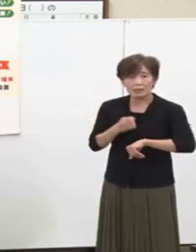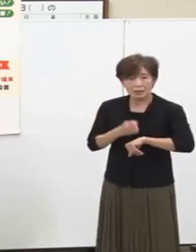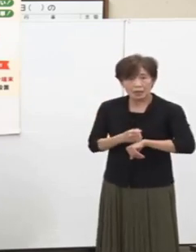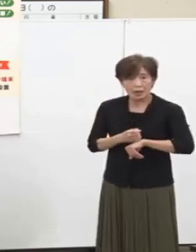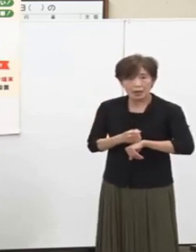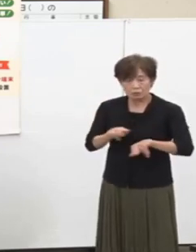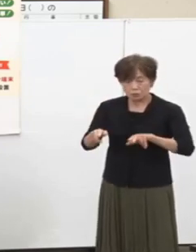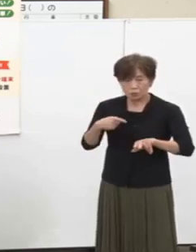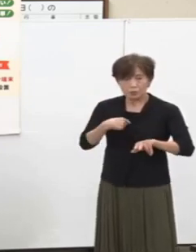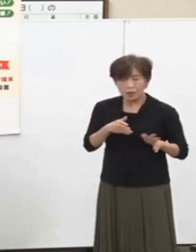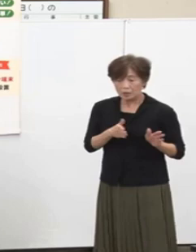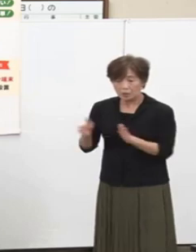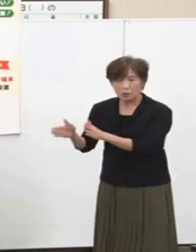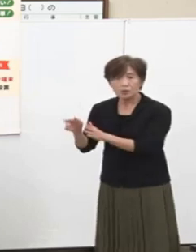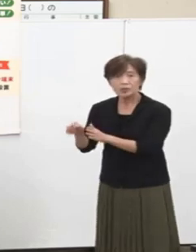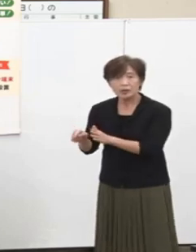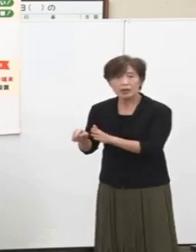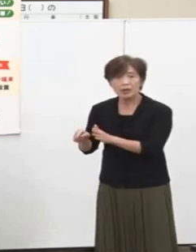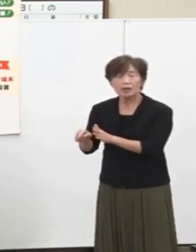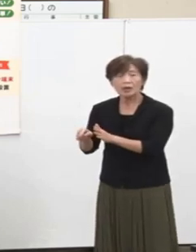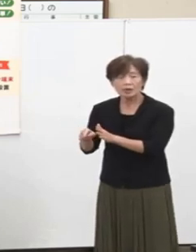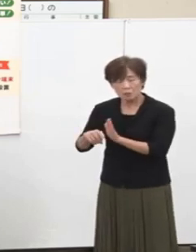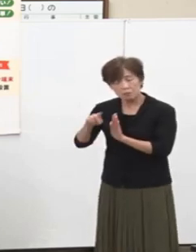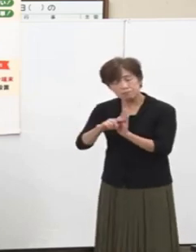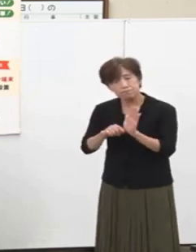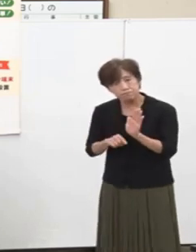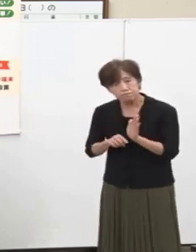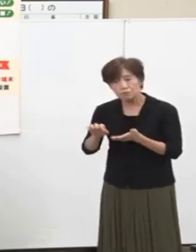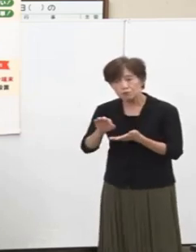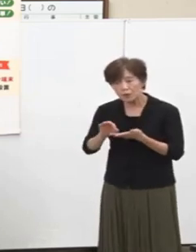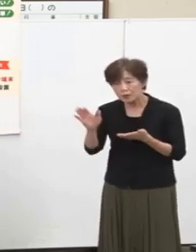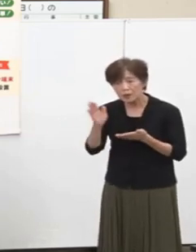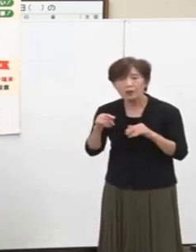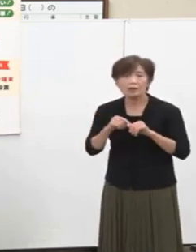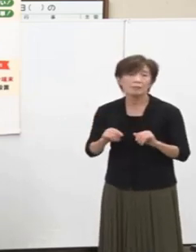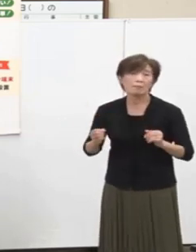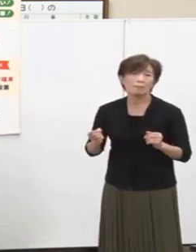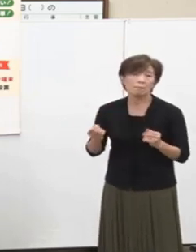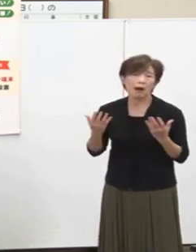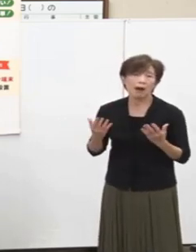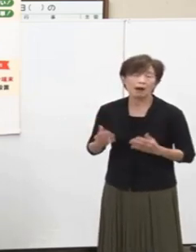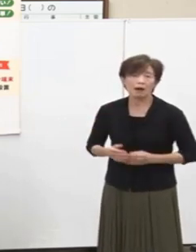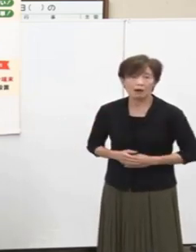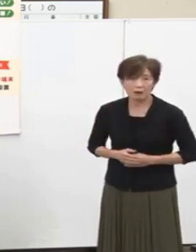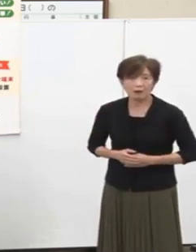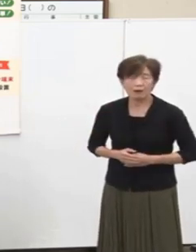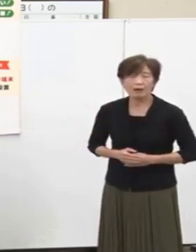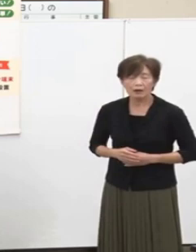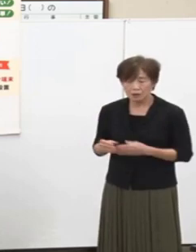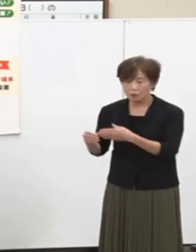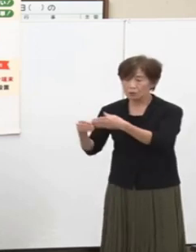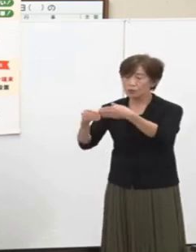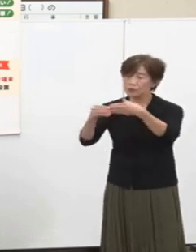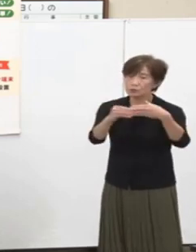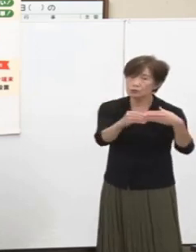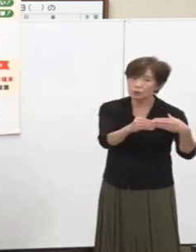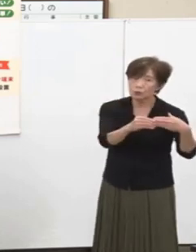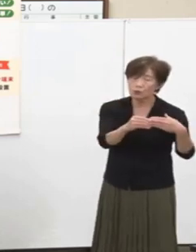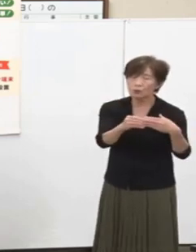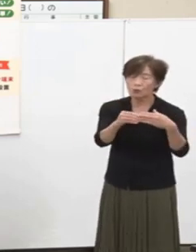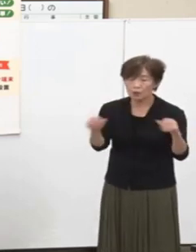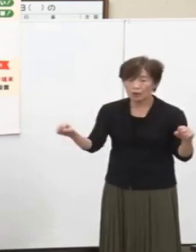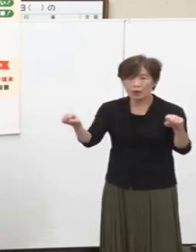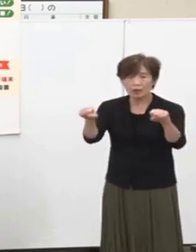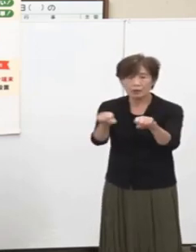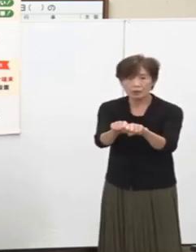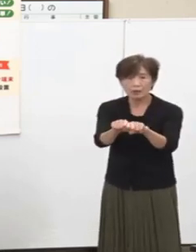支援メニューも使われないと意味がないので、使っていただけるようにそこに誘導というかつなげていく必要があると